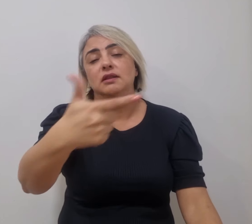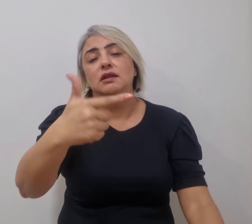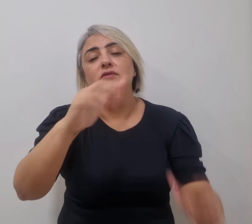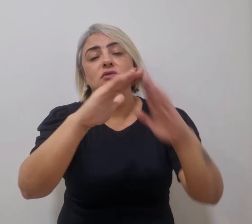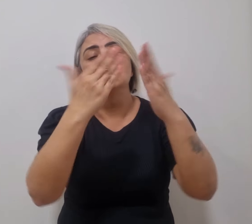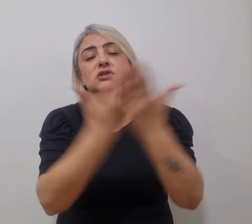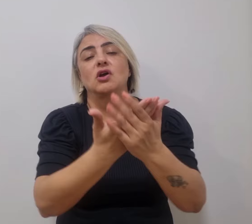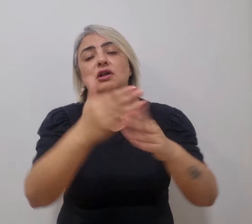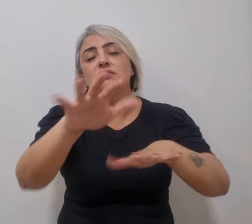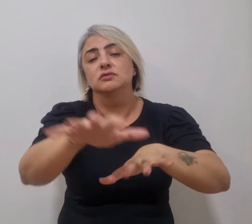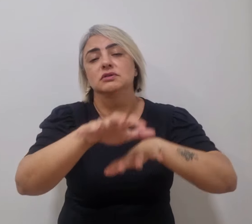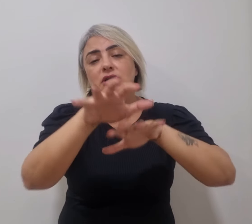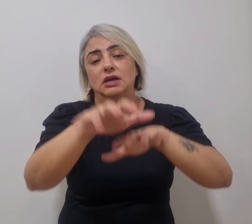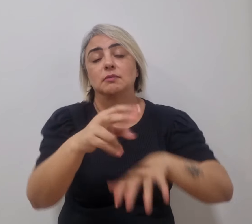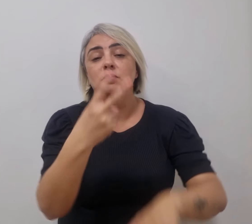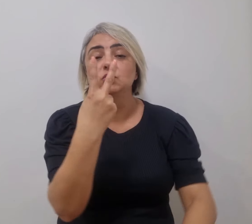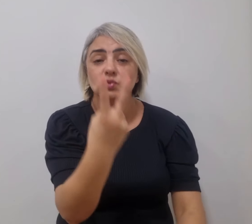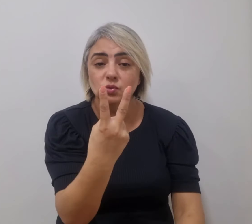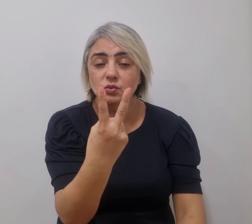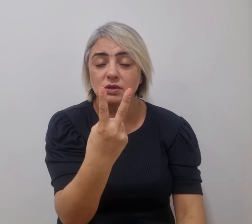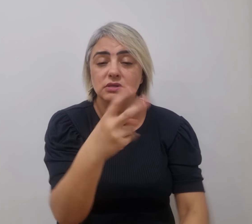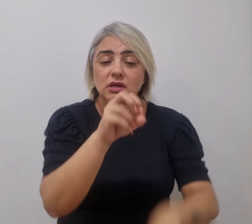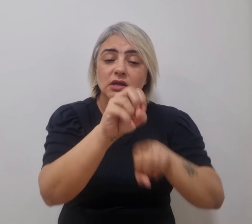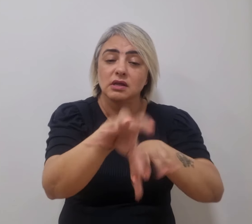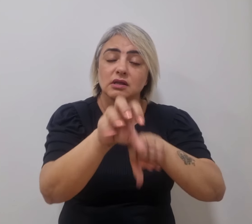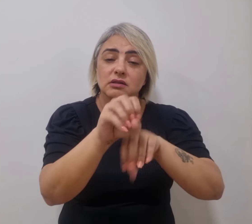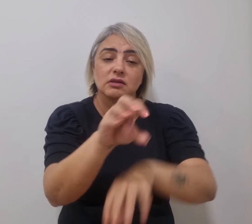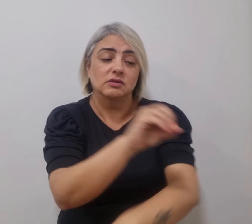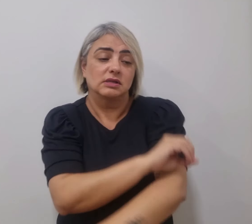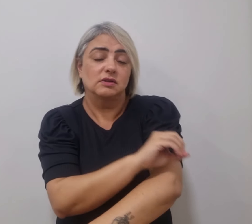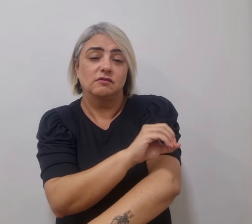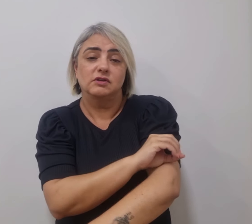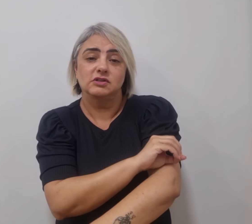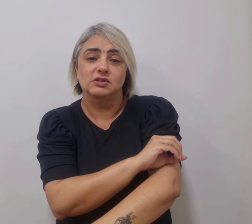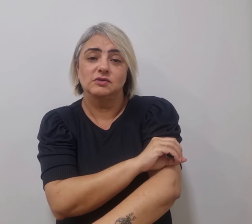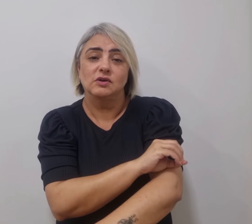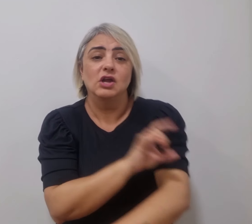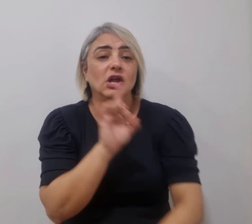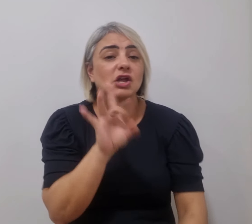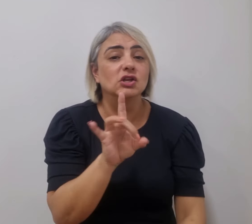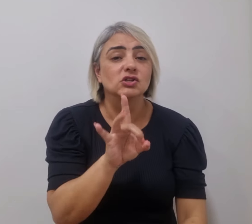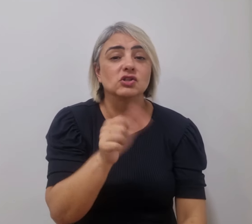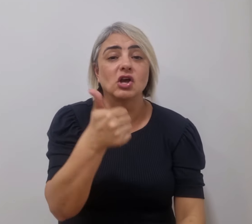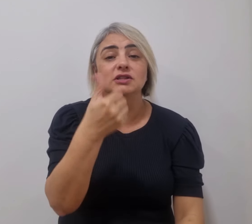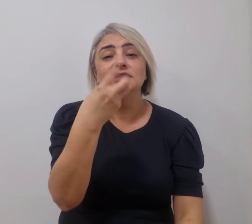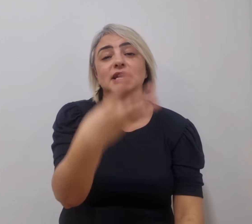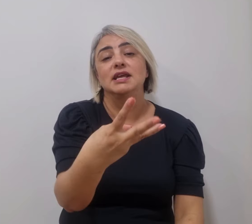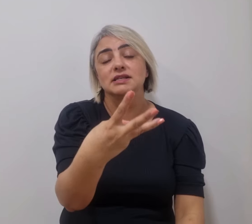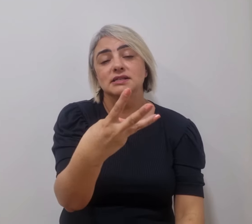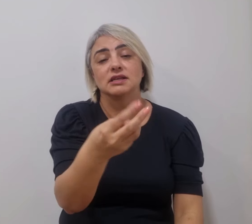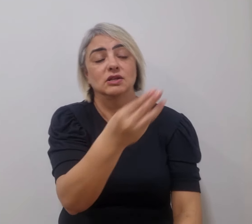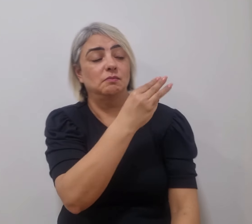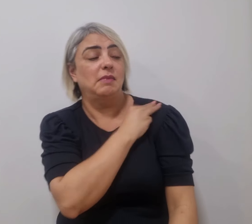sendo duas da educação infantil e apenas 13 do ensino médio.